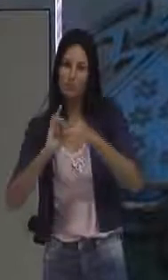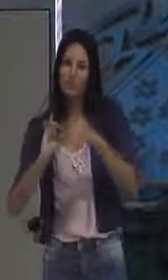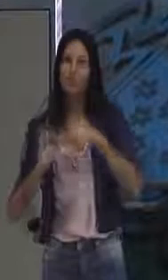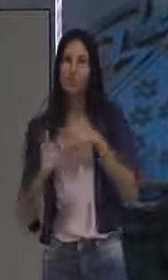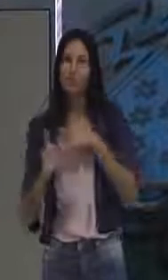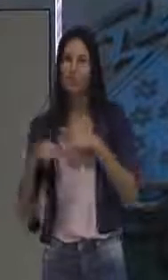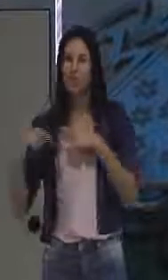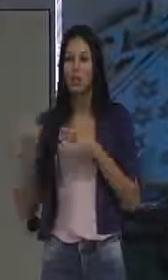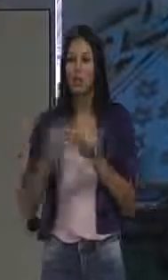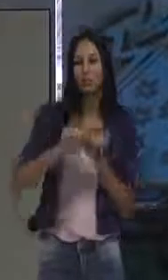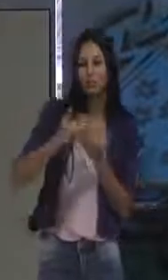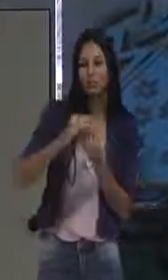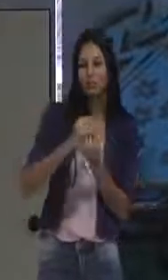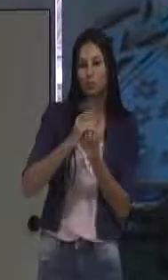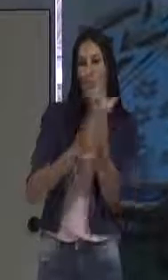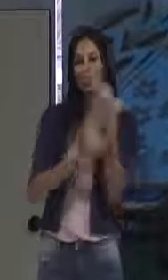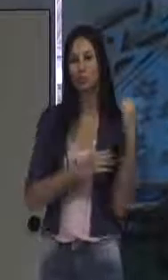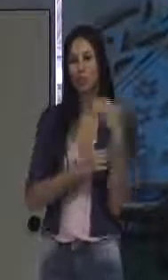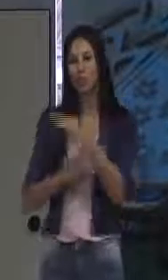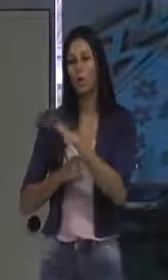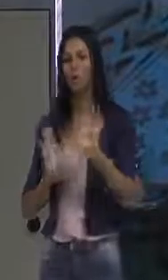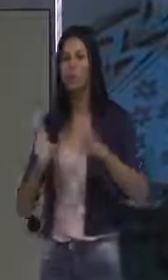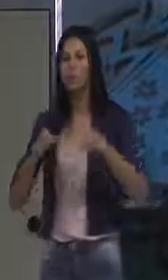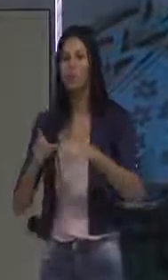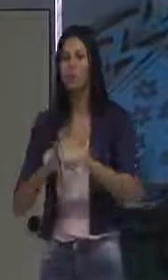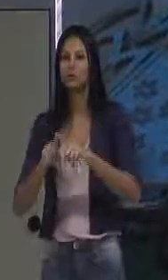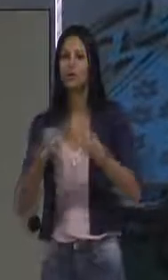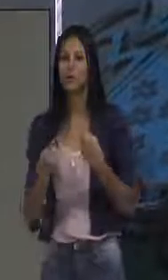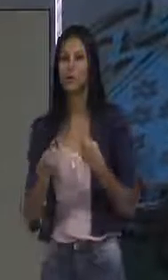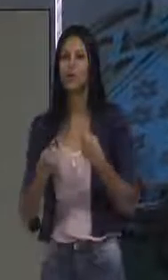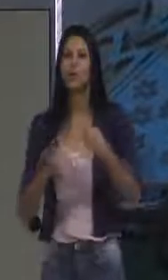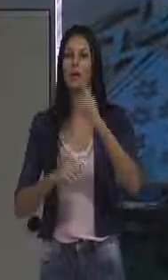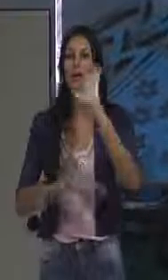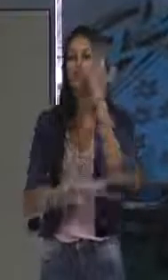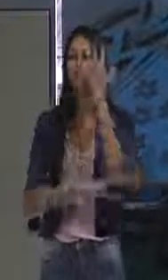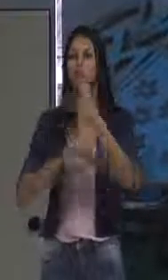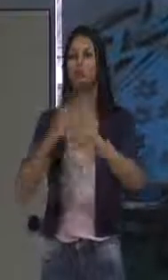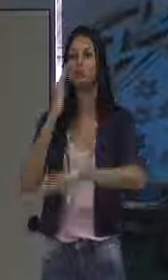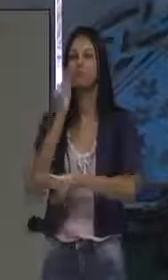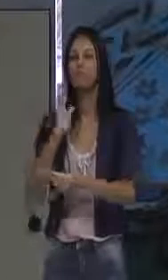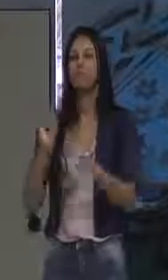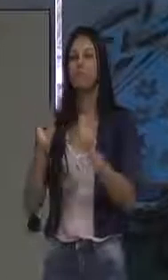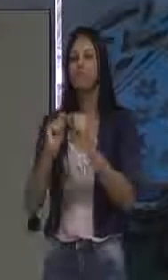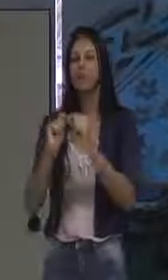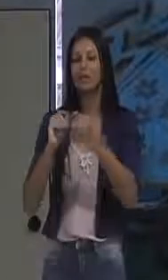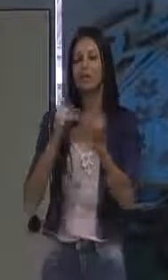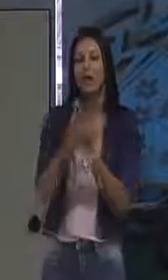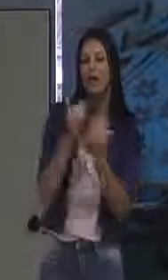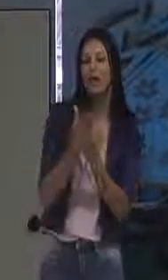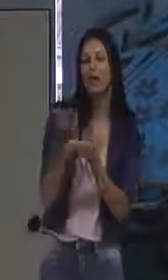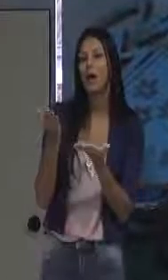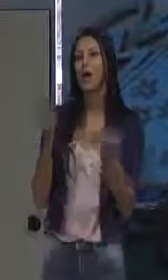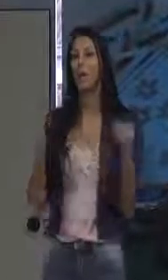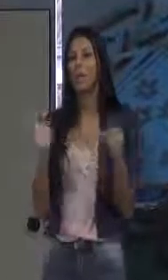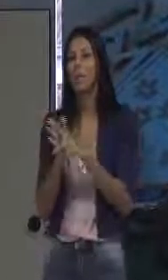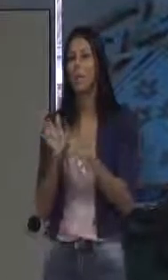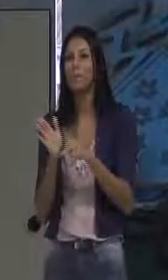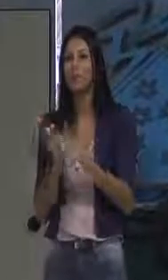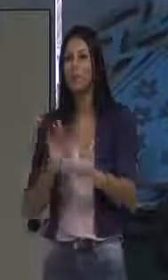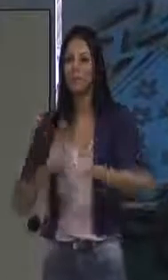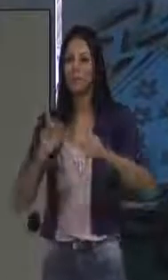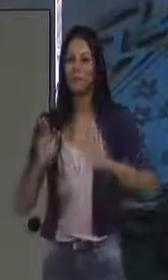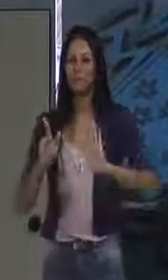está começando a surgir o grupo também Rede Povos da Mata, que fazem cacau orgânico com pequenos agricultores, está começando a